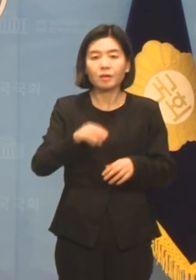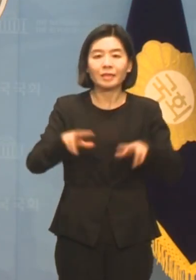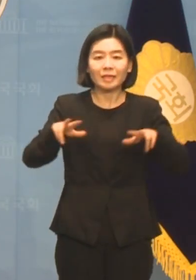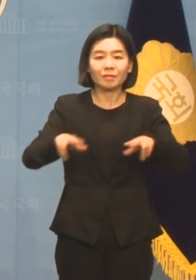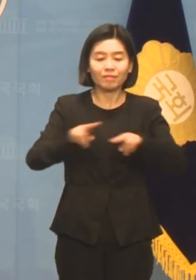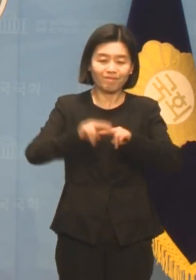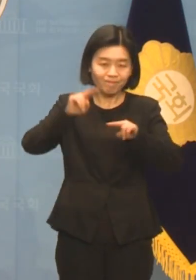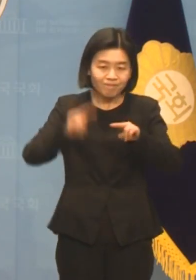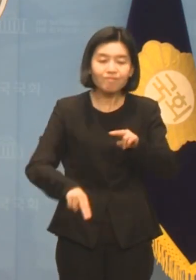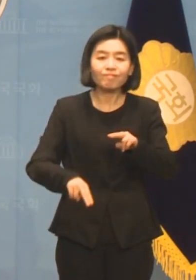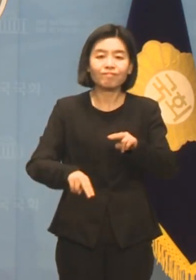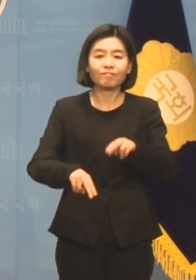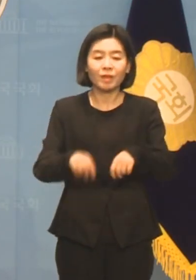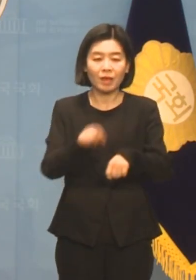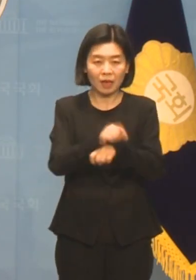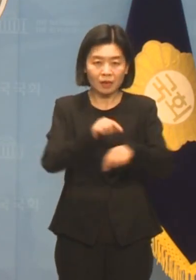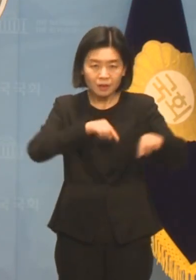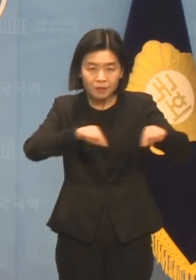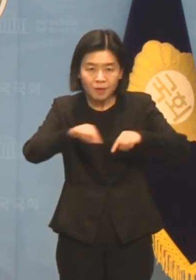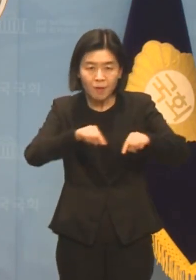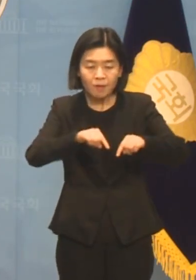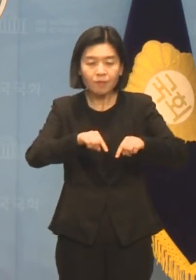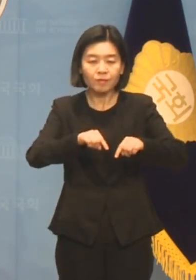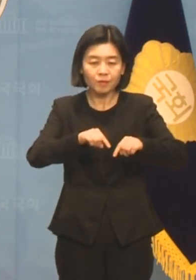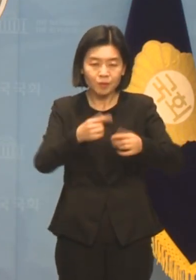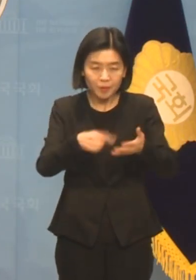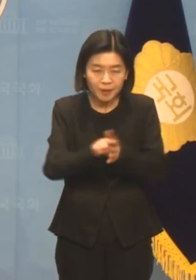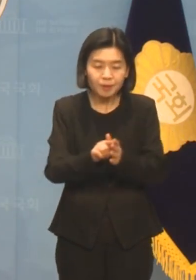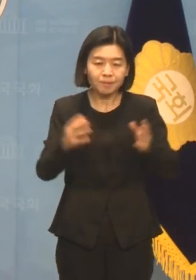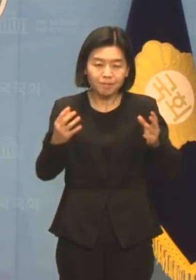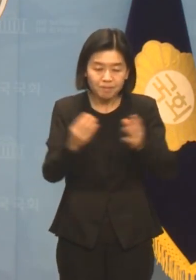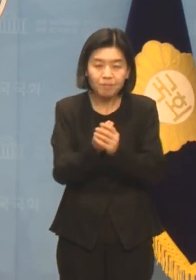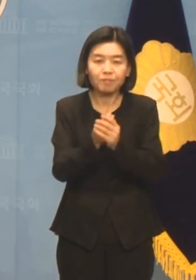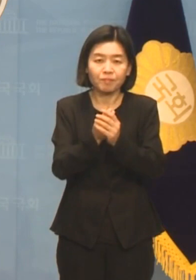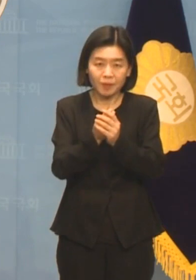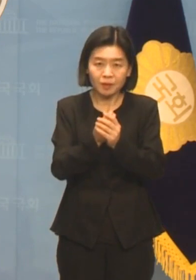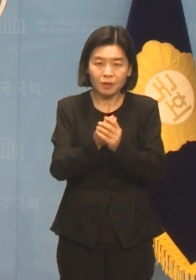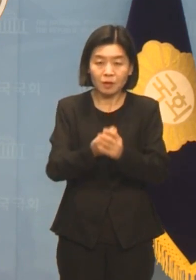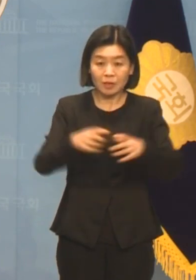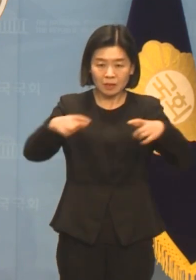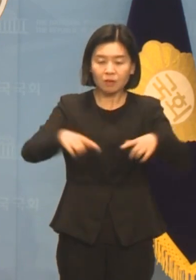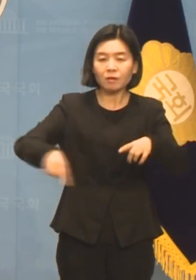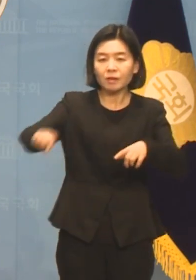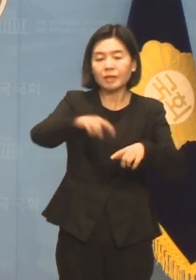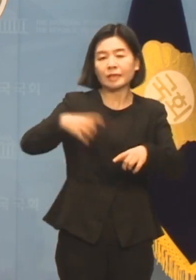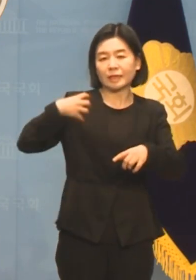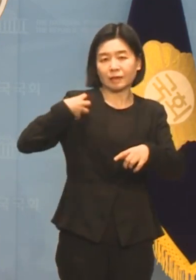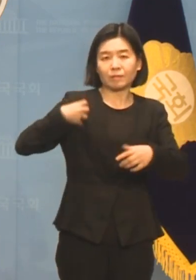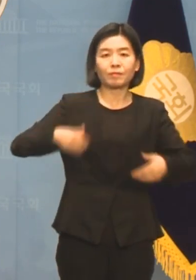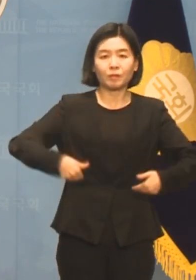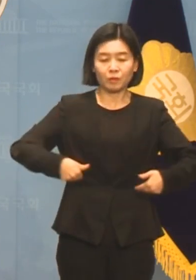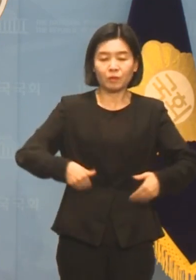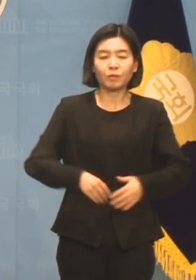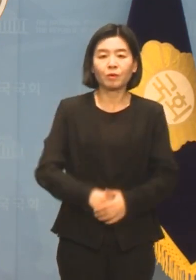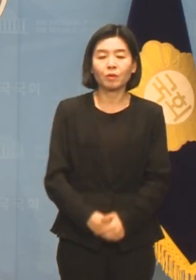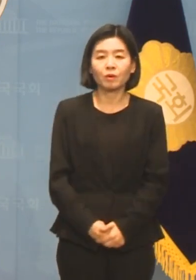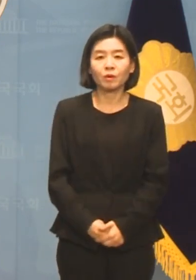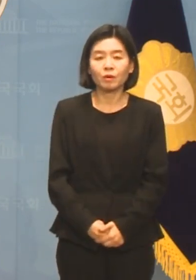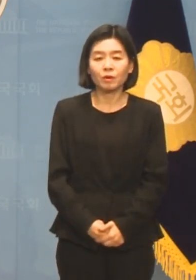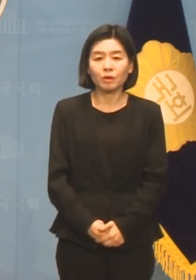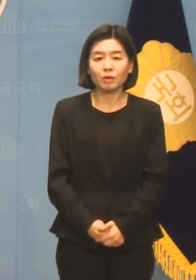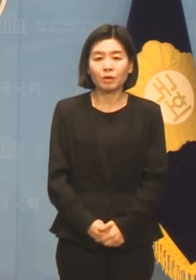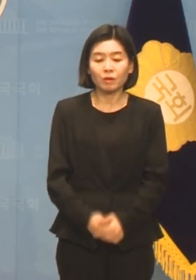사퇴해 행정의 공백을 최소화하고 지역에 대한 뒤늦은 책임이라도 다해야 합니다.